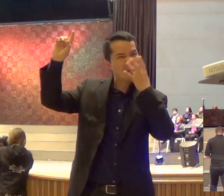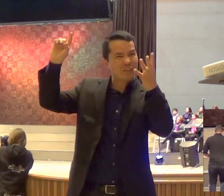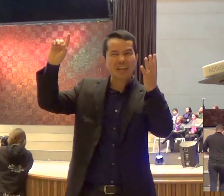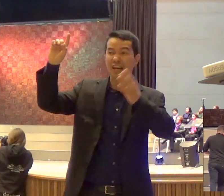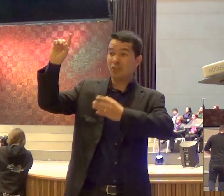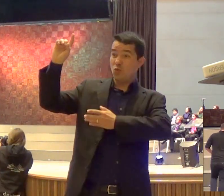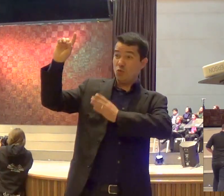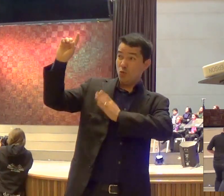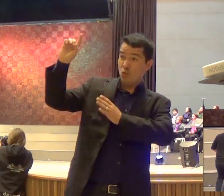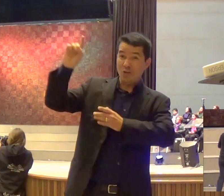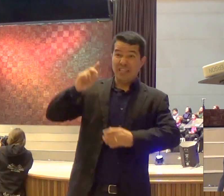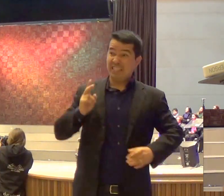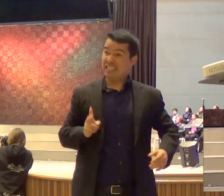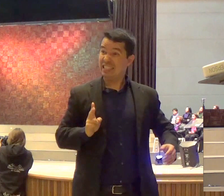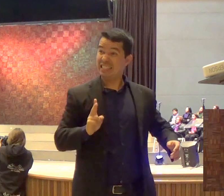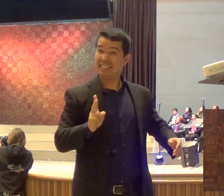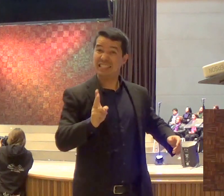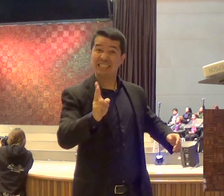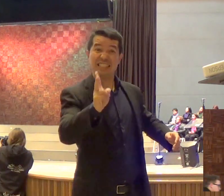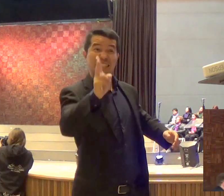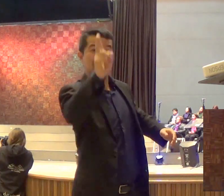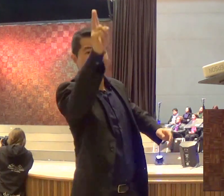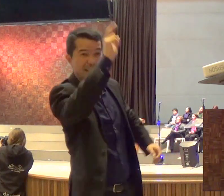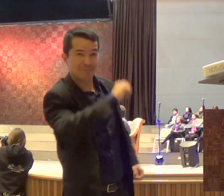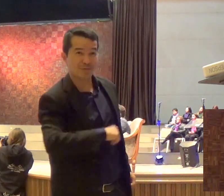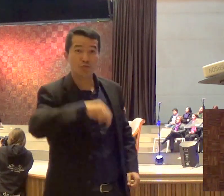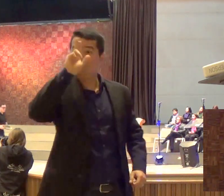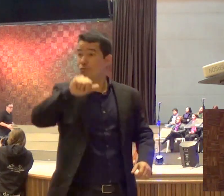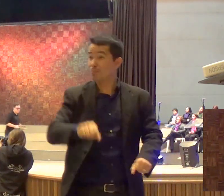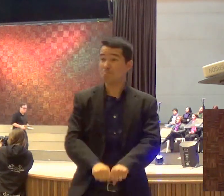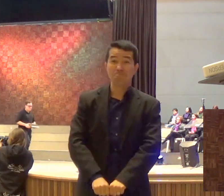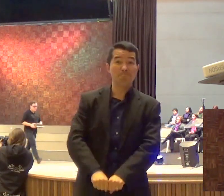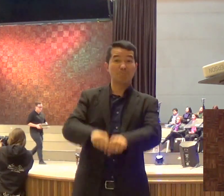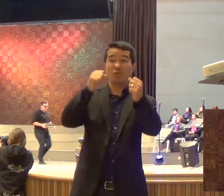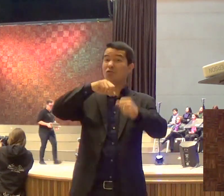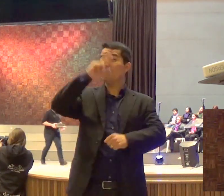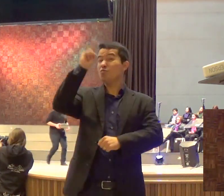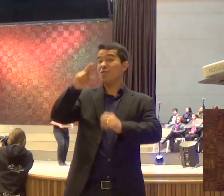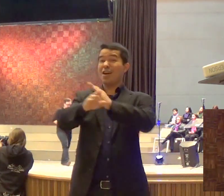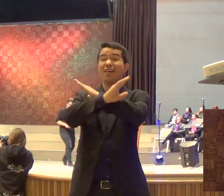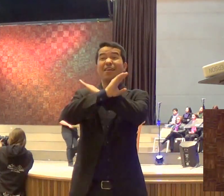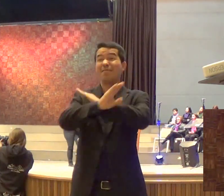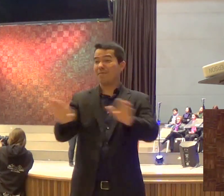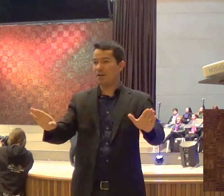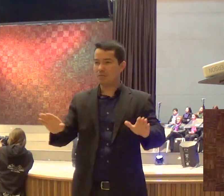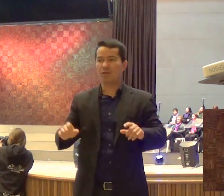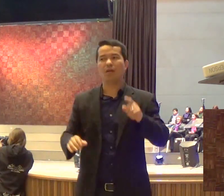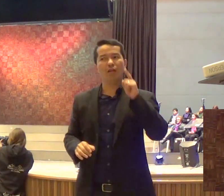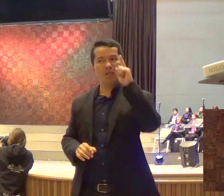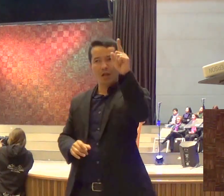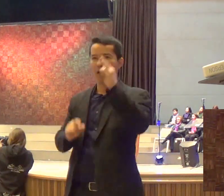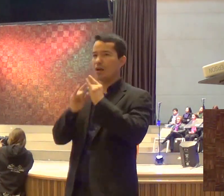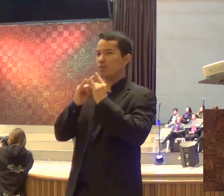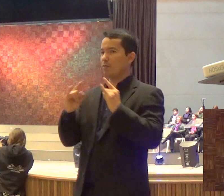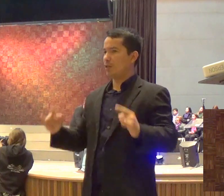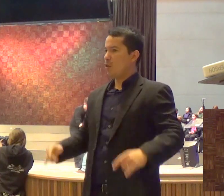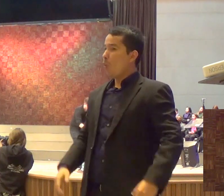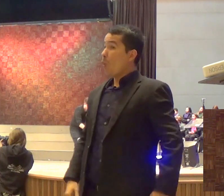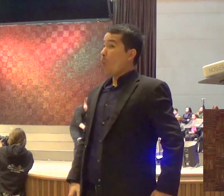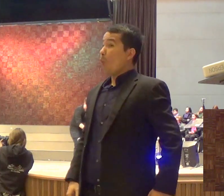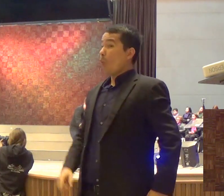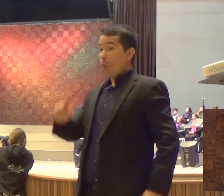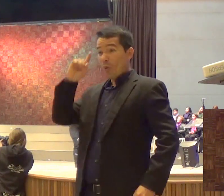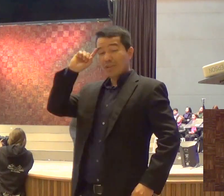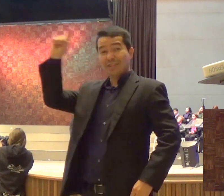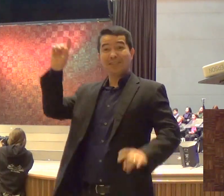sua benignidade dura para sempre esses dias ali no acampamento foram dias muito especiais e eu quero dizer